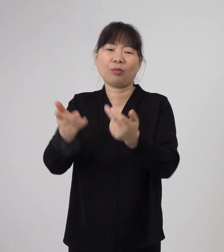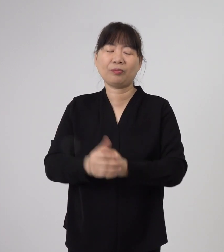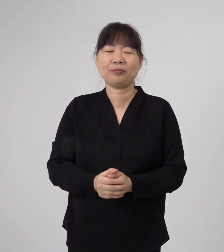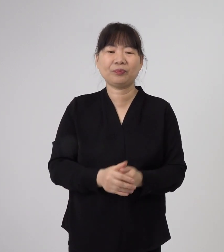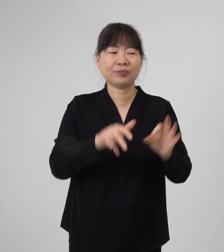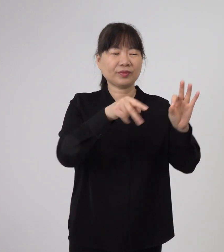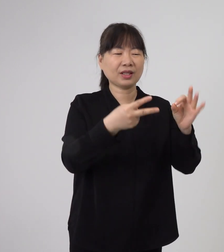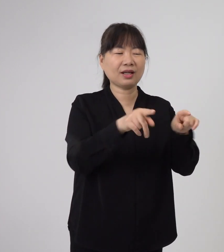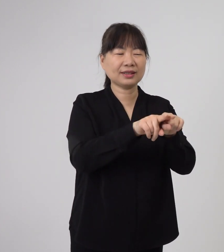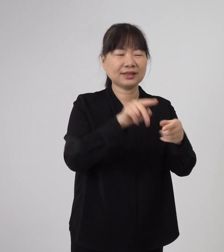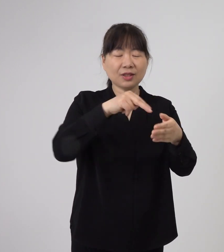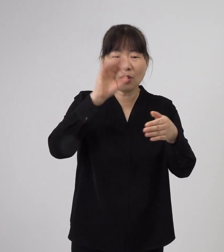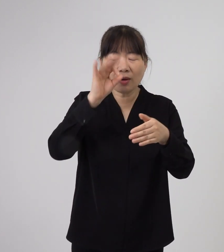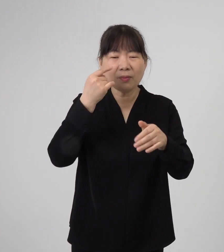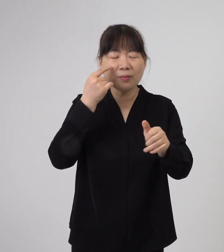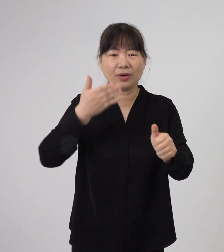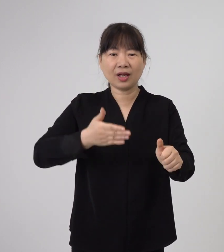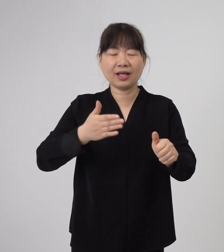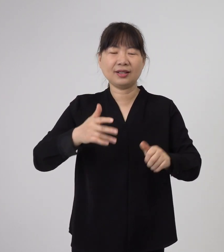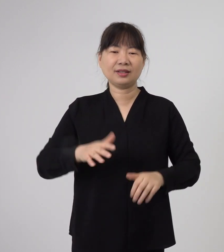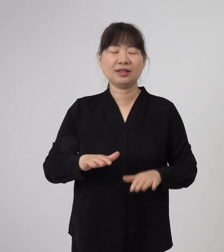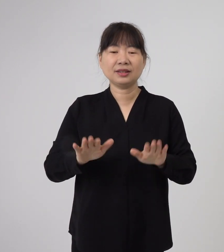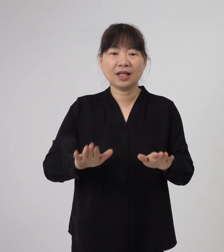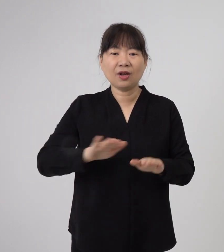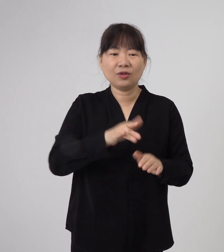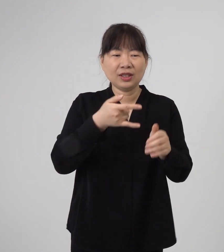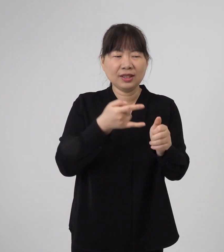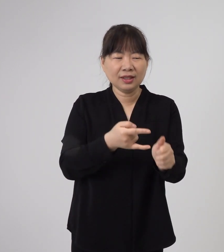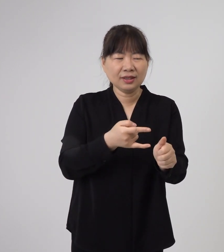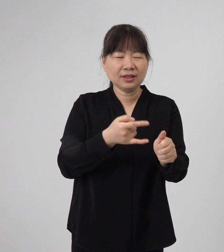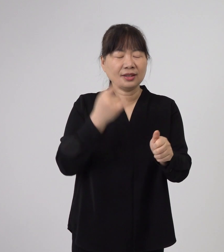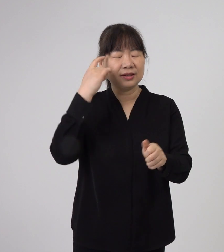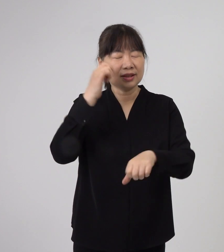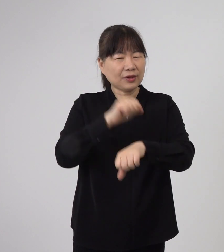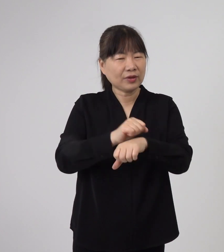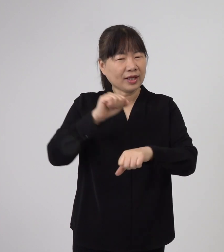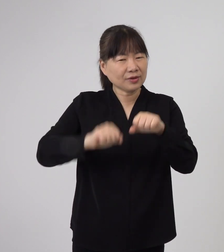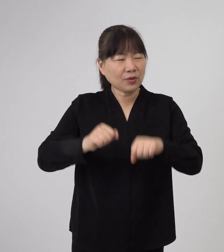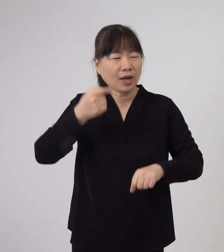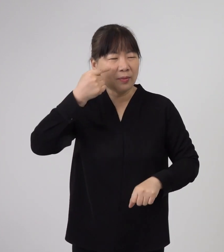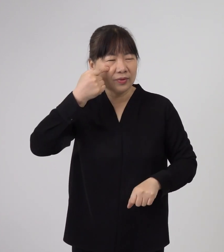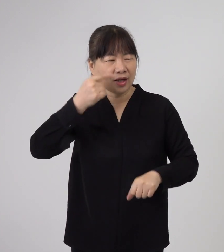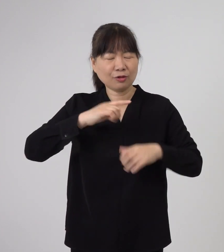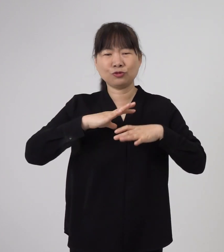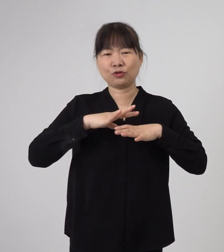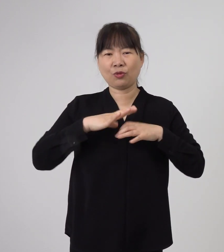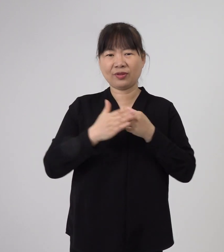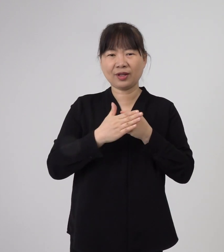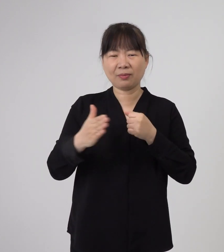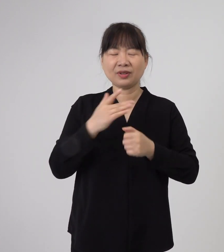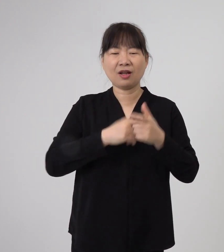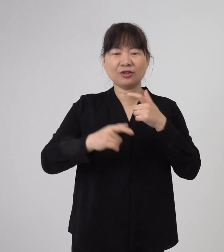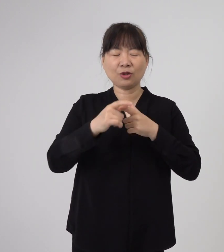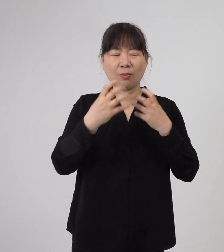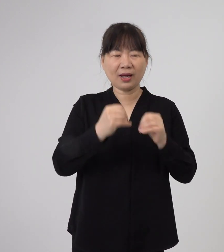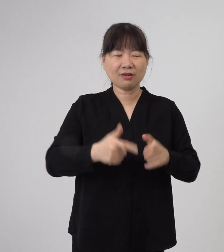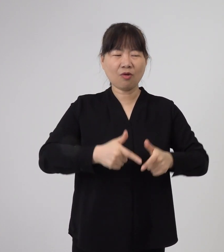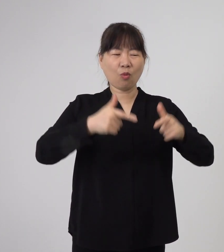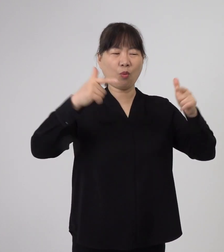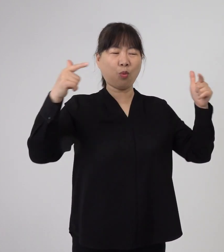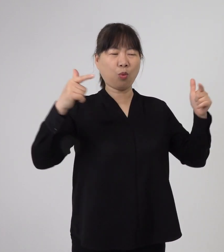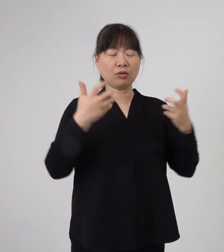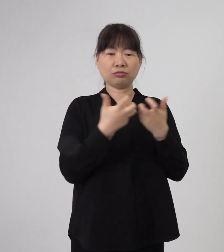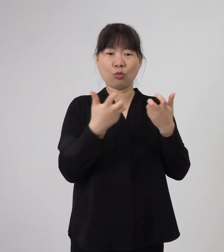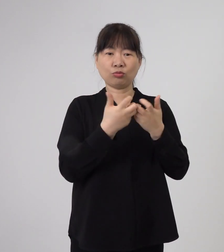자, 시작. 자, 우리가 그들에게 대하여 지혜롭게 하자. 두렵건대 그들이 더 많게 되면